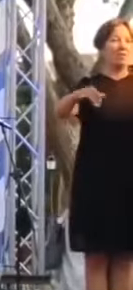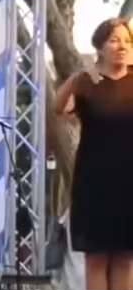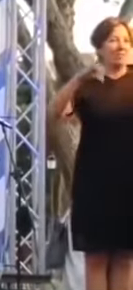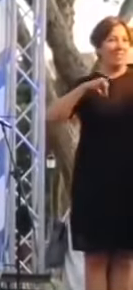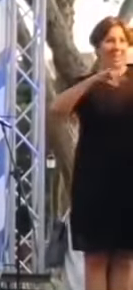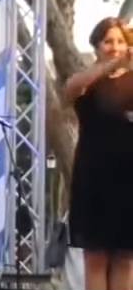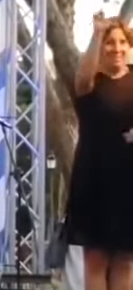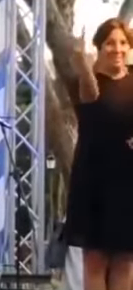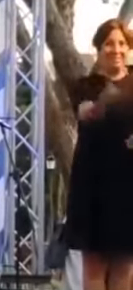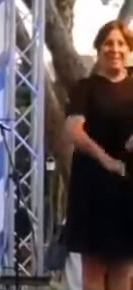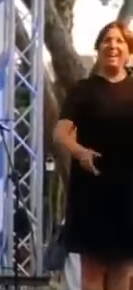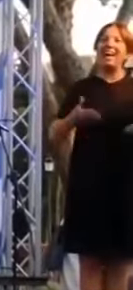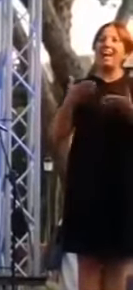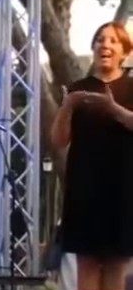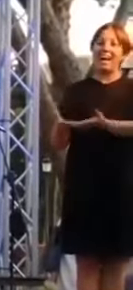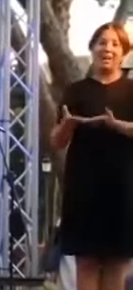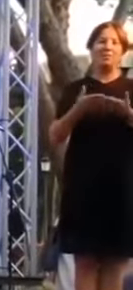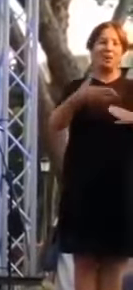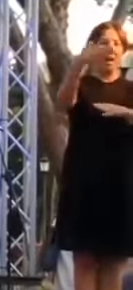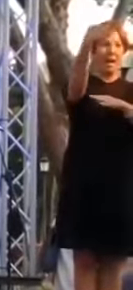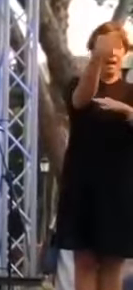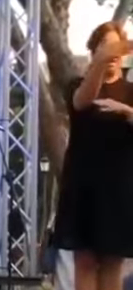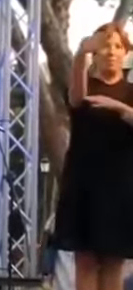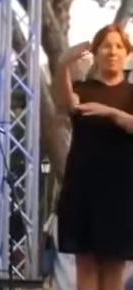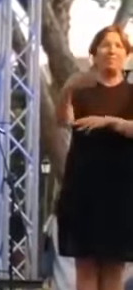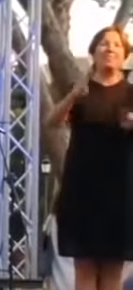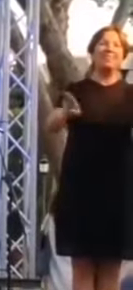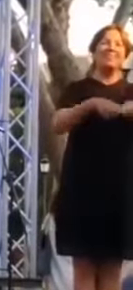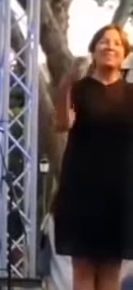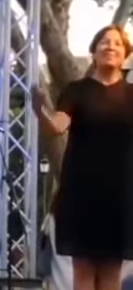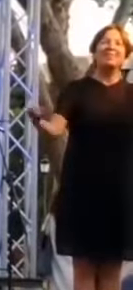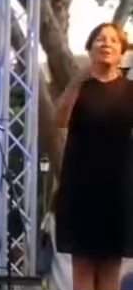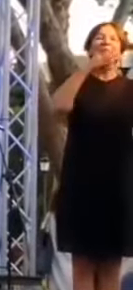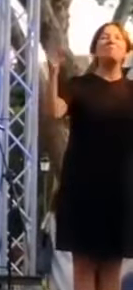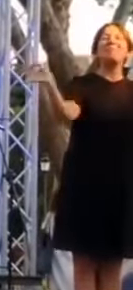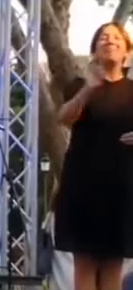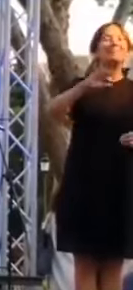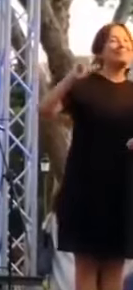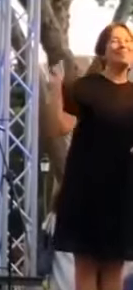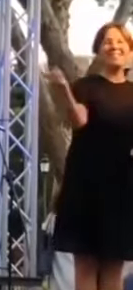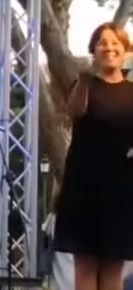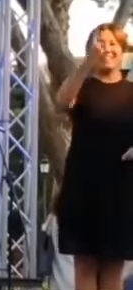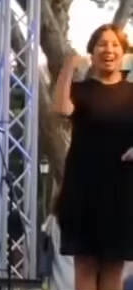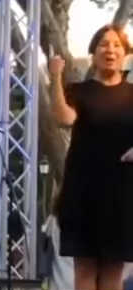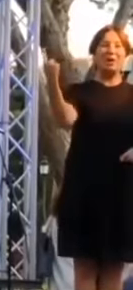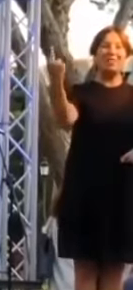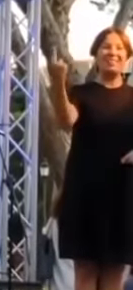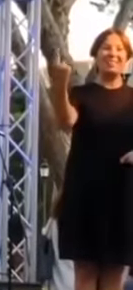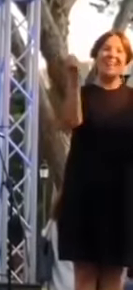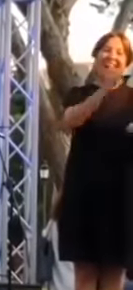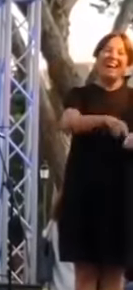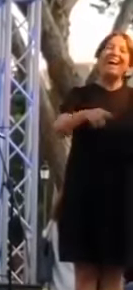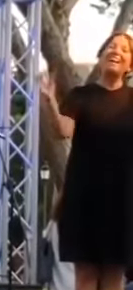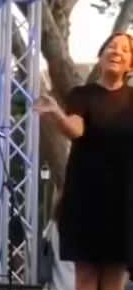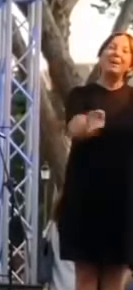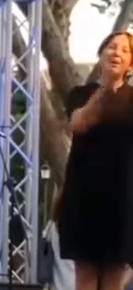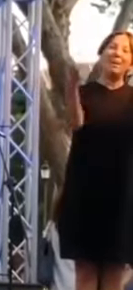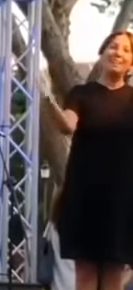le vacanze in Italia, aiutiamo i nostri albergatori, riscopriamo le nostre bellezze straordinarie, perché è